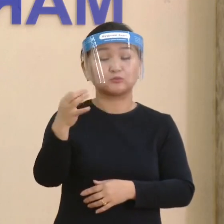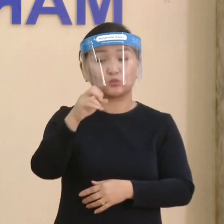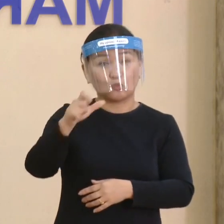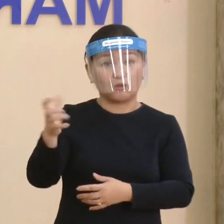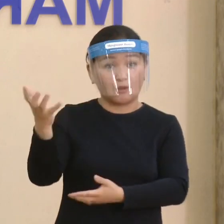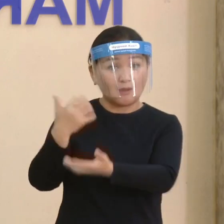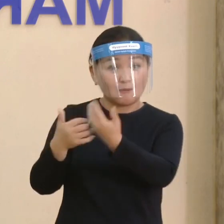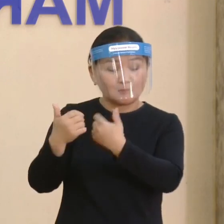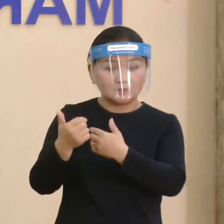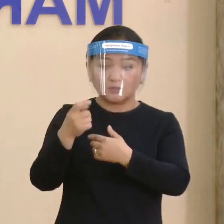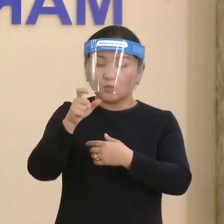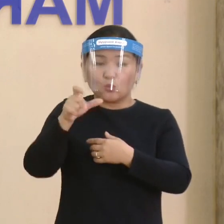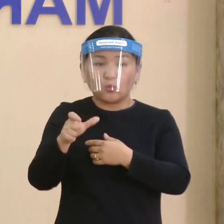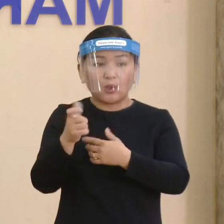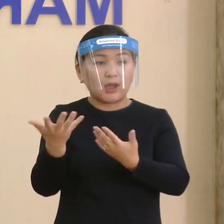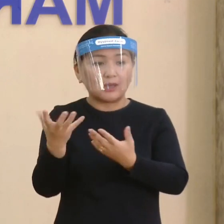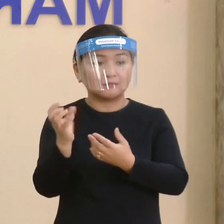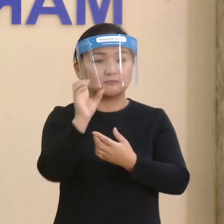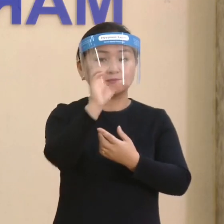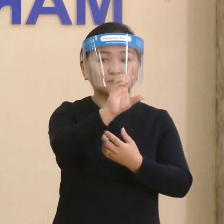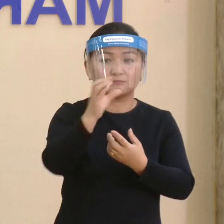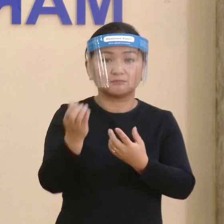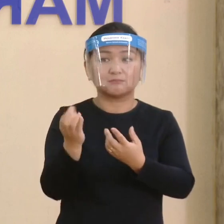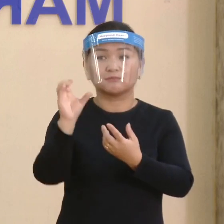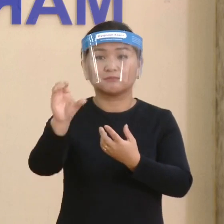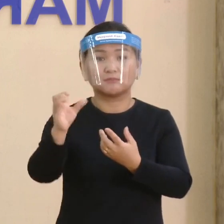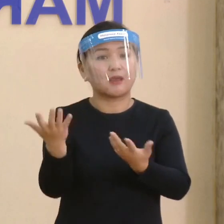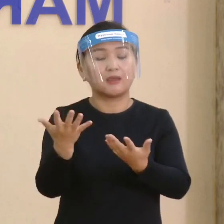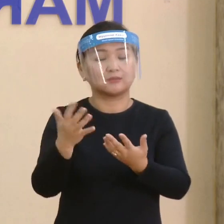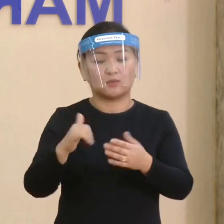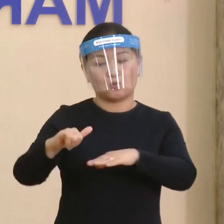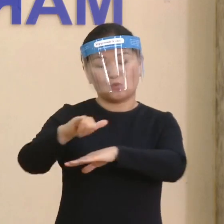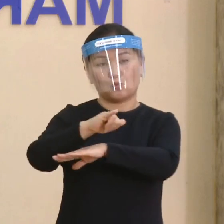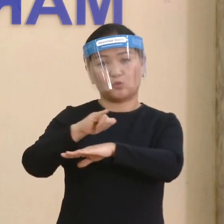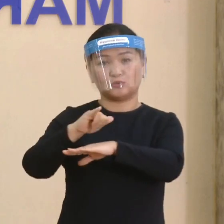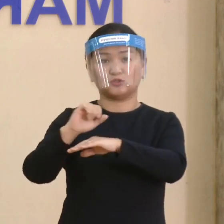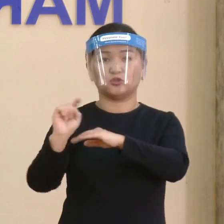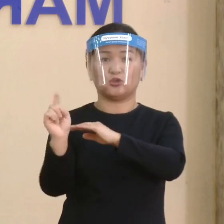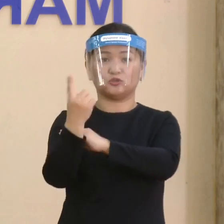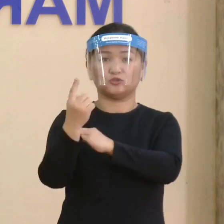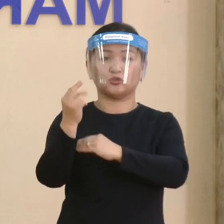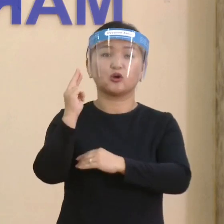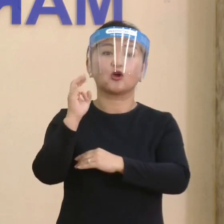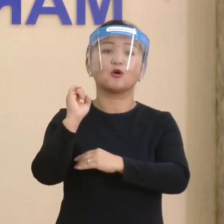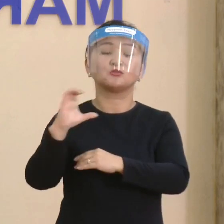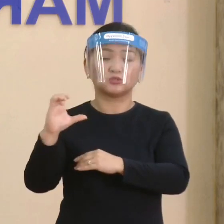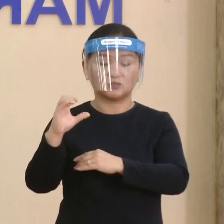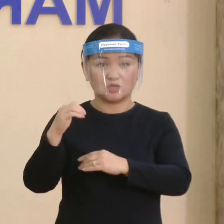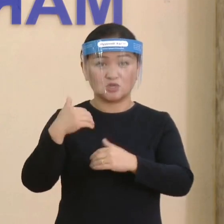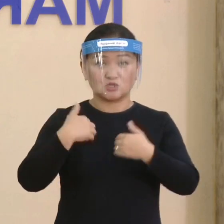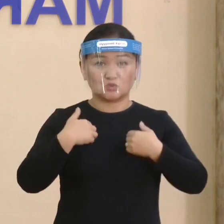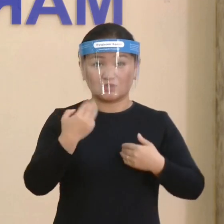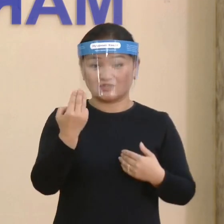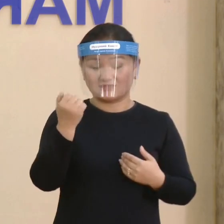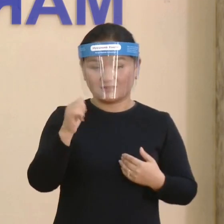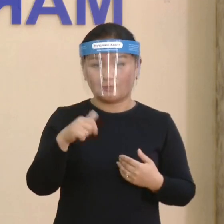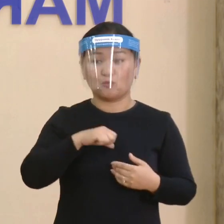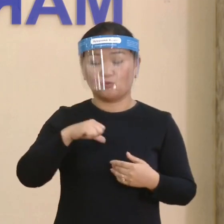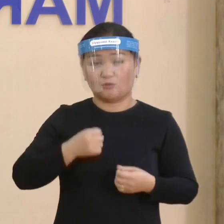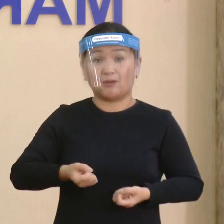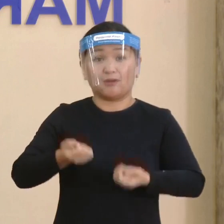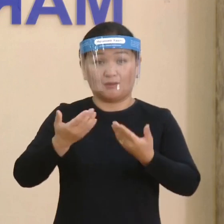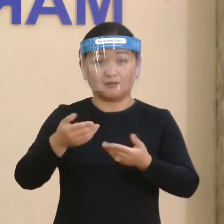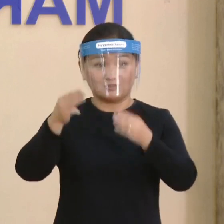энэ хүмүүсийг хаана хаана байрлуулах вэ гэдэг урьдчилсан төлөвлөгөөгөө улсын онцгой комиссийн шуурхай штаб дээр бол гаргаж явдаг. Тэгэхээр тэнд бол гарсан